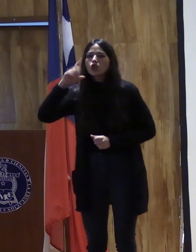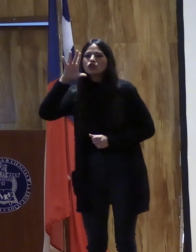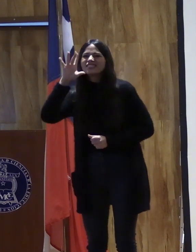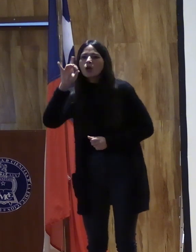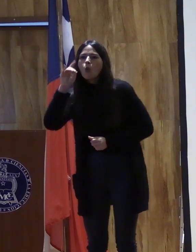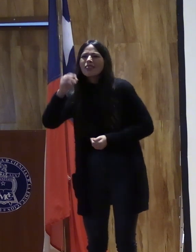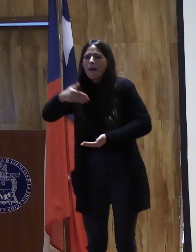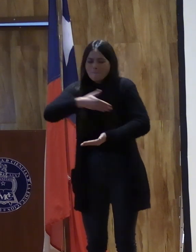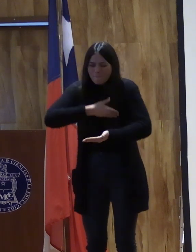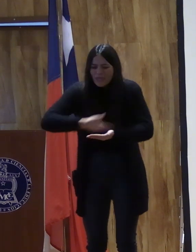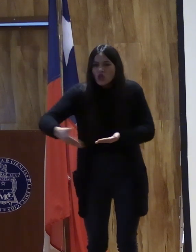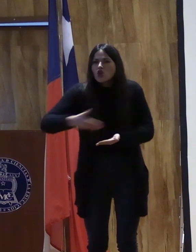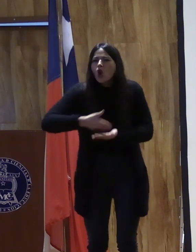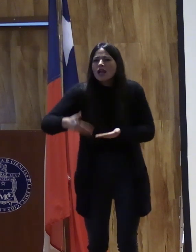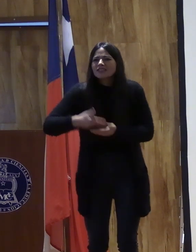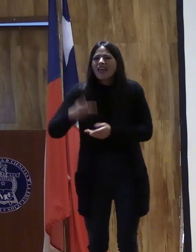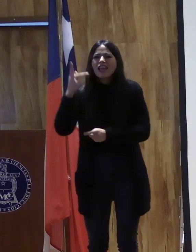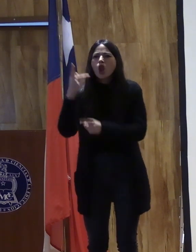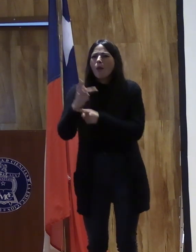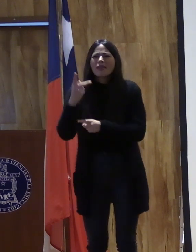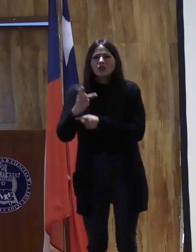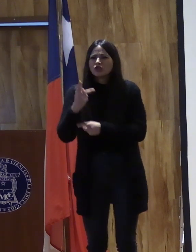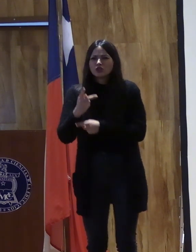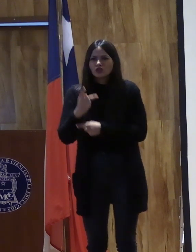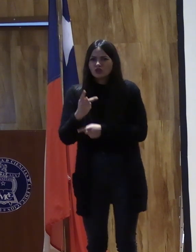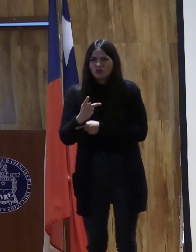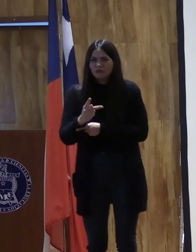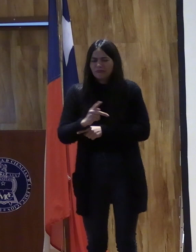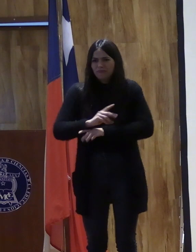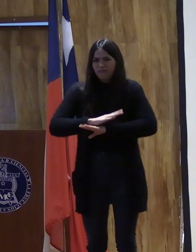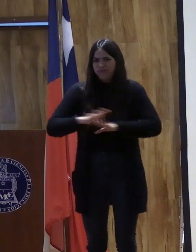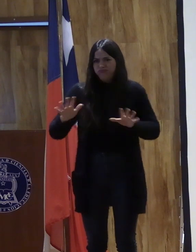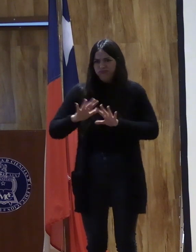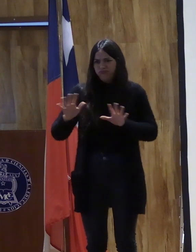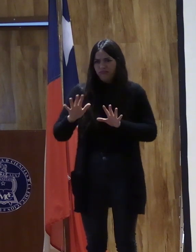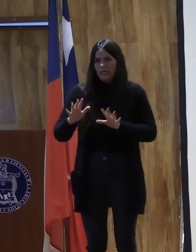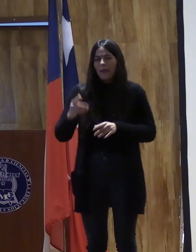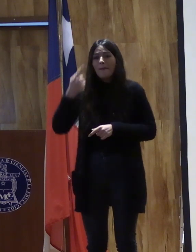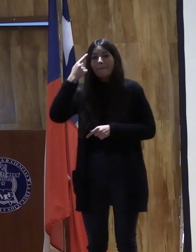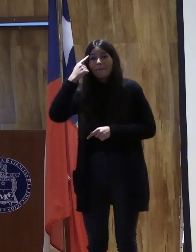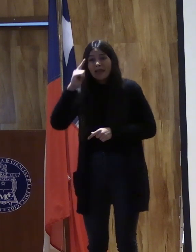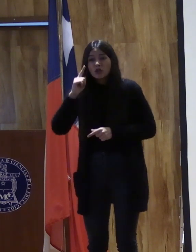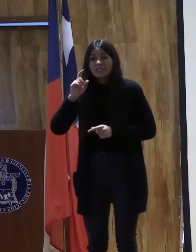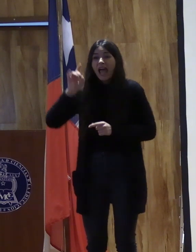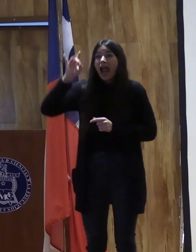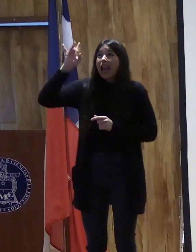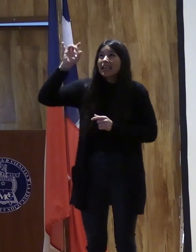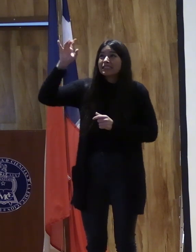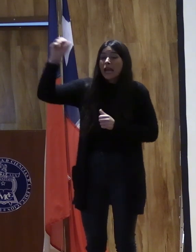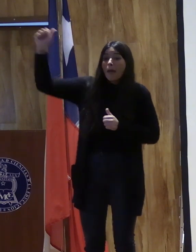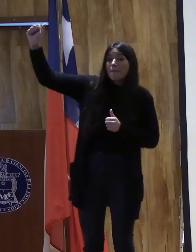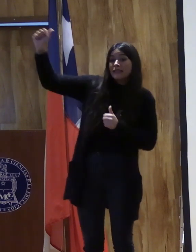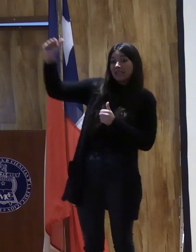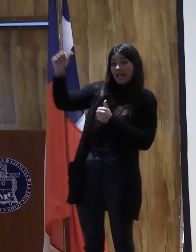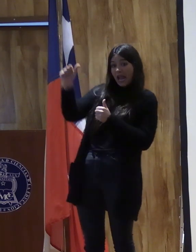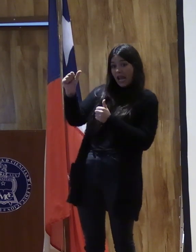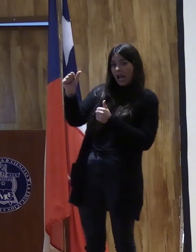150 millones de kilómetros, que ya son requete contras hartos. Pero si uno se va a la estrella más cercana